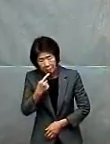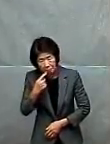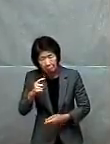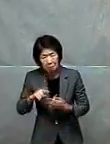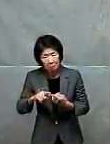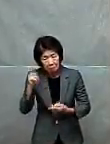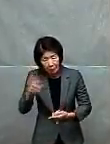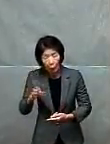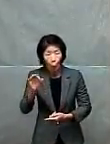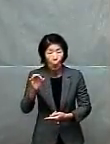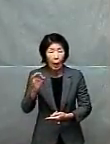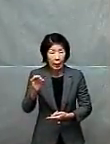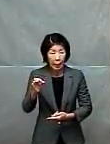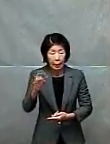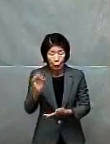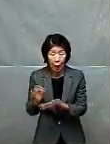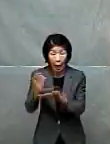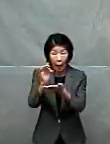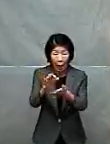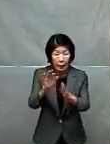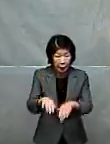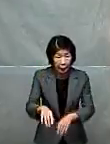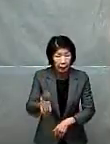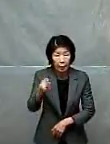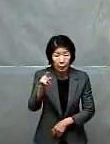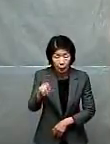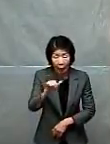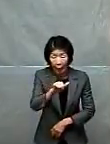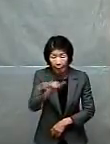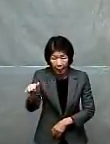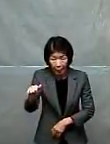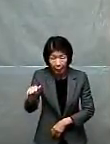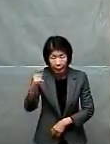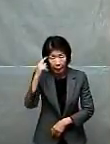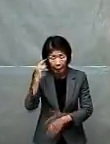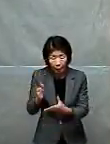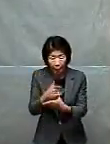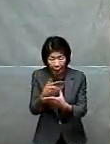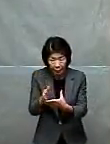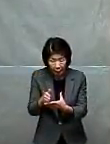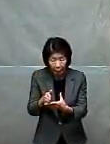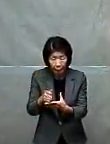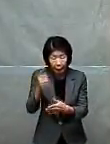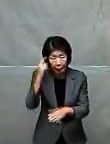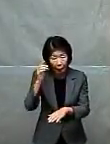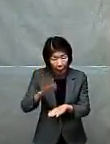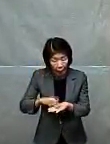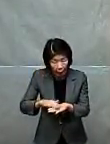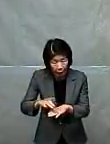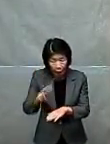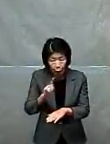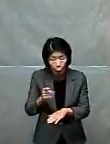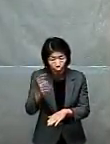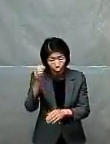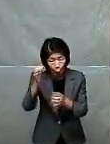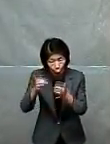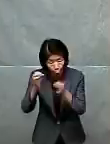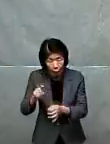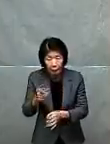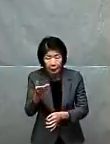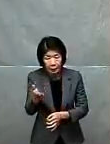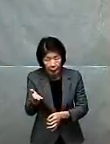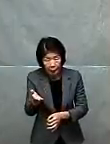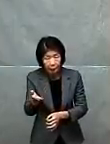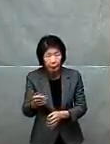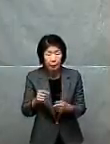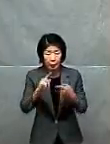があって、 はい、 で、まあ、それを返還するという、まあ、安倍元県議のご判断をどのように、まあ、評価受け止めていらっしゃるかということ